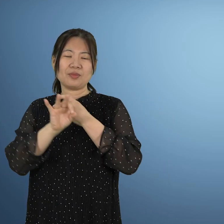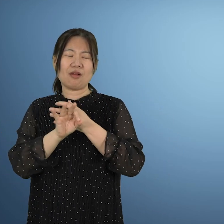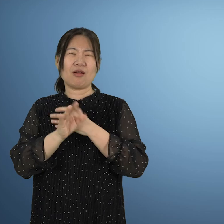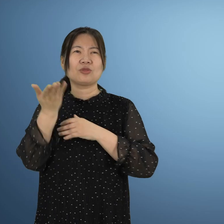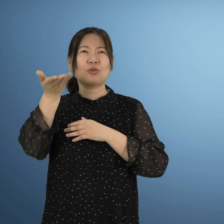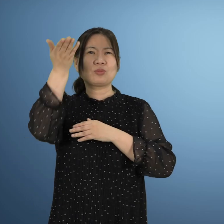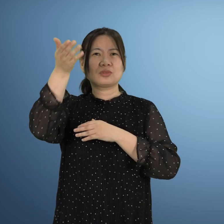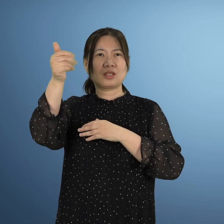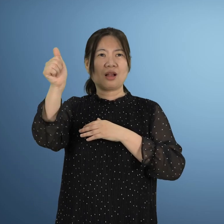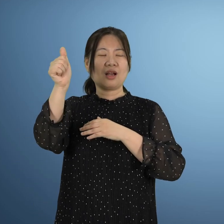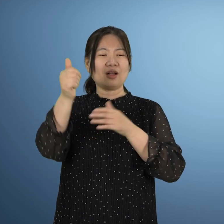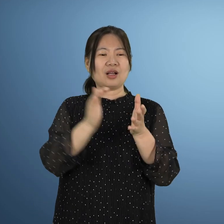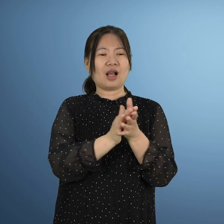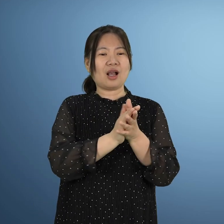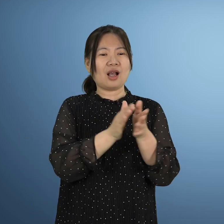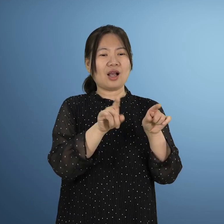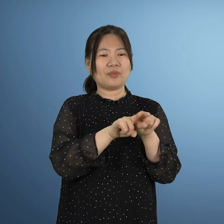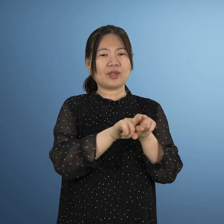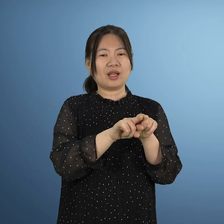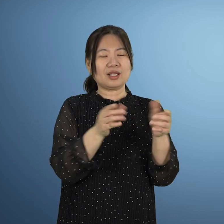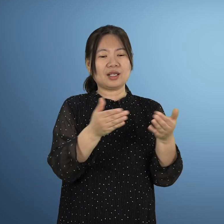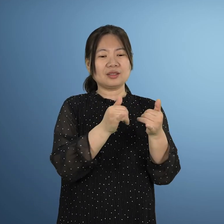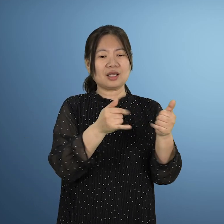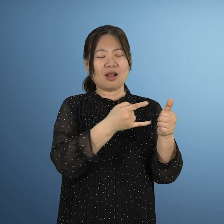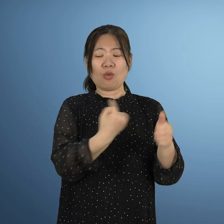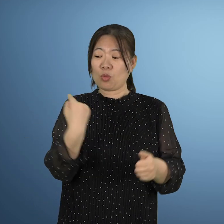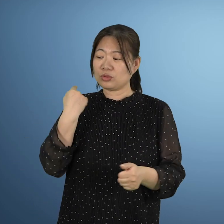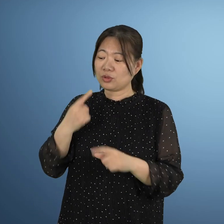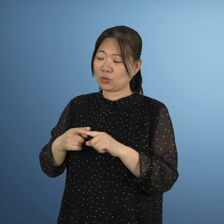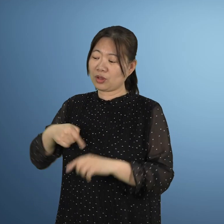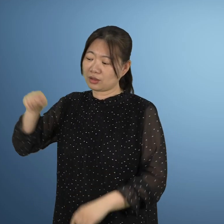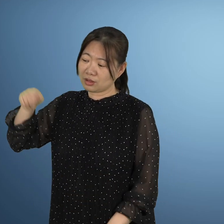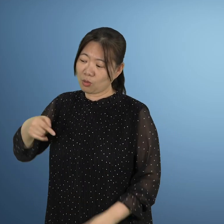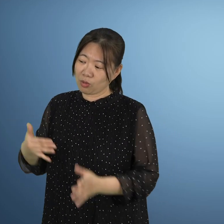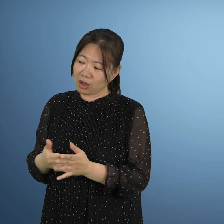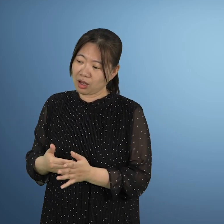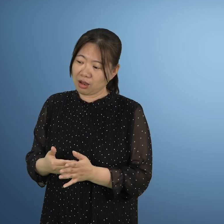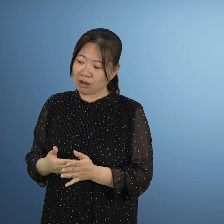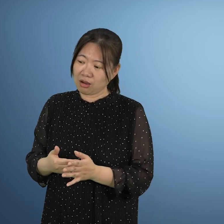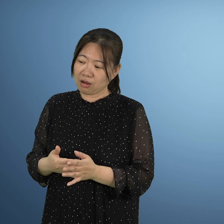또는 동료, 직장 상사들이 어제 교회 갔다 왔어, 안 갔다 왔어?